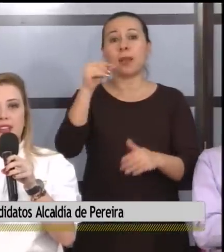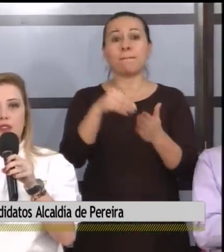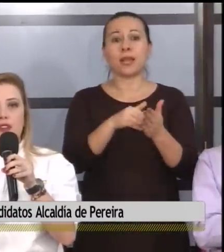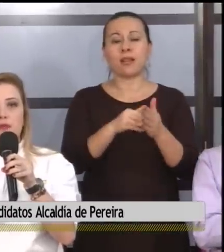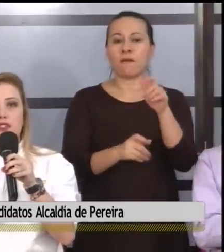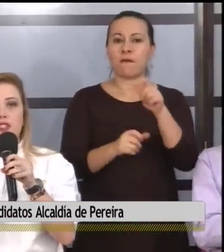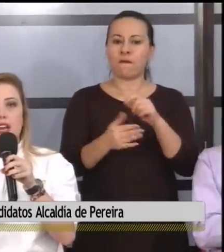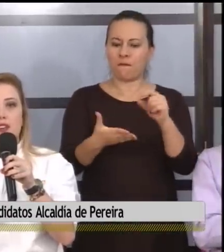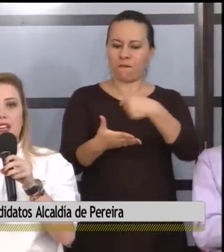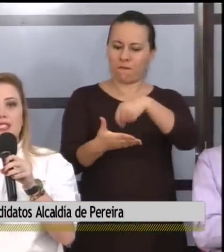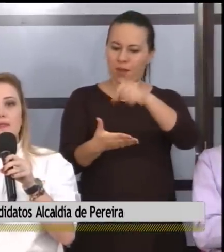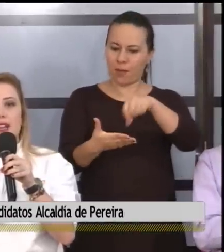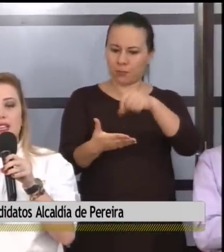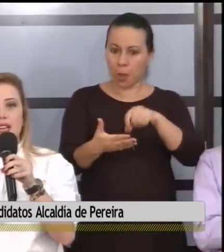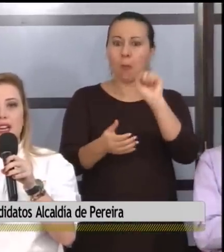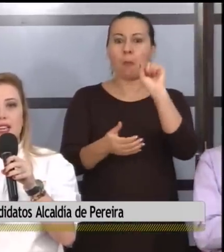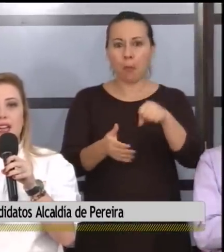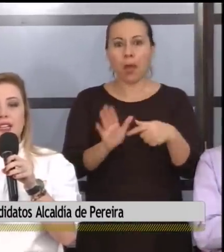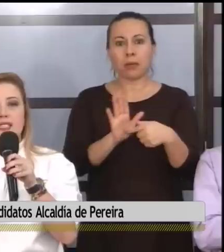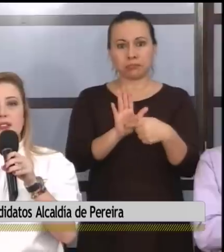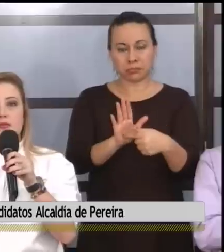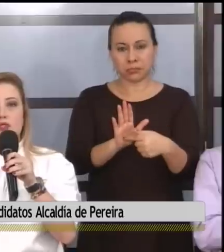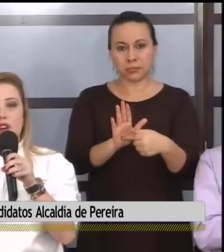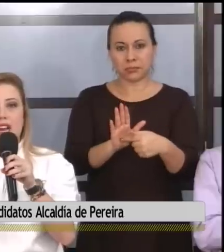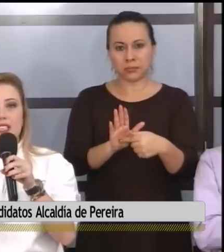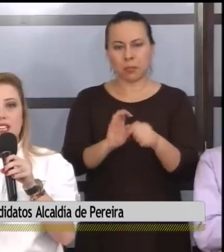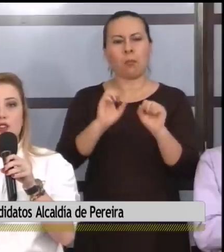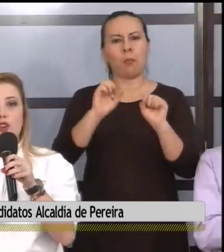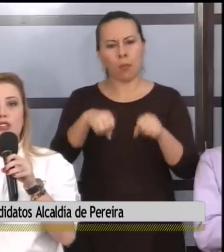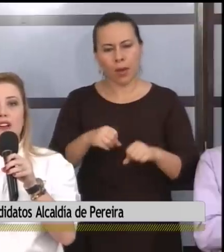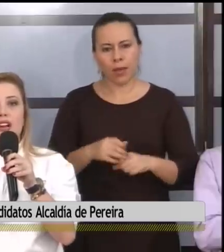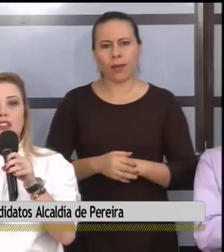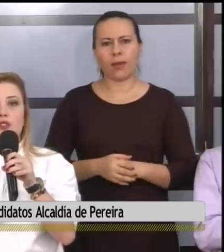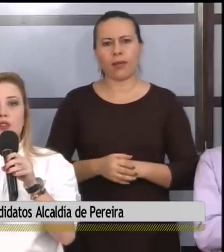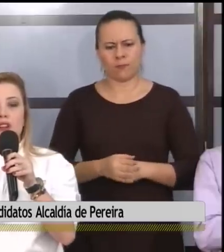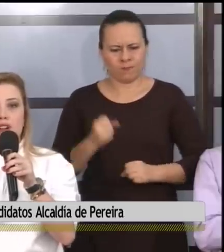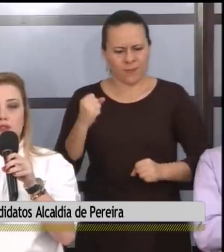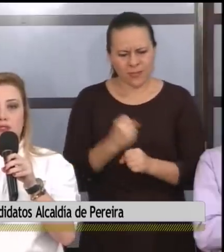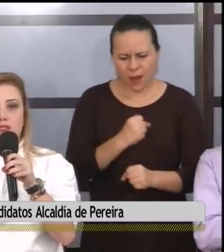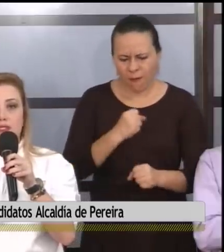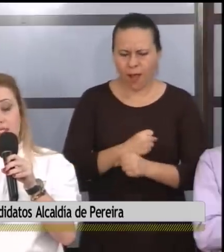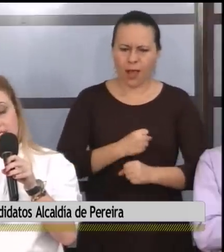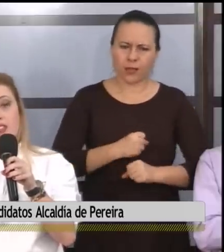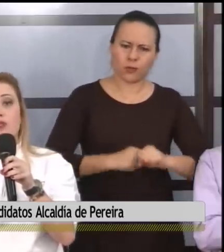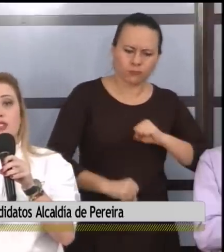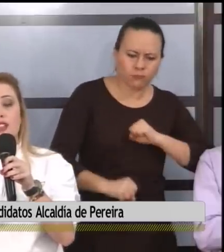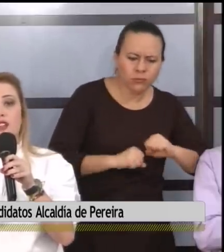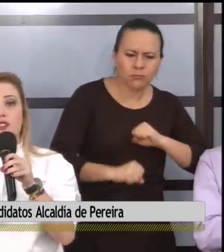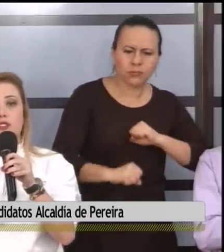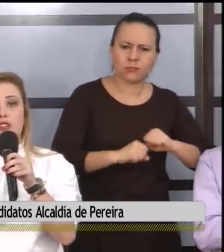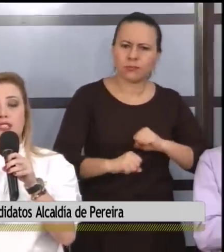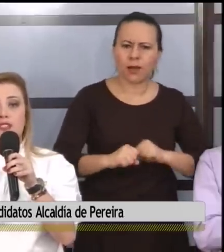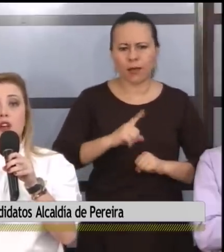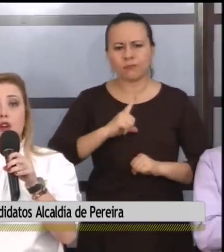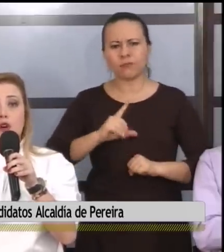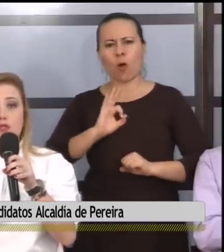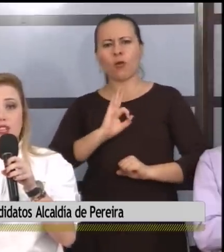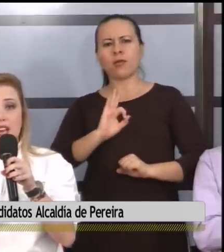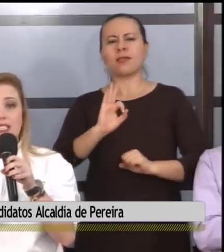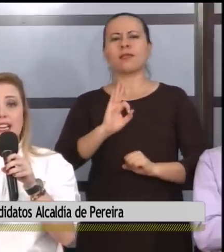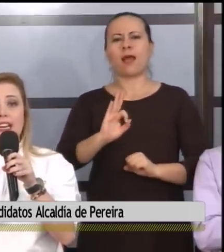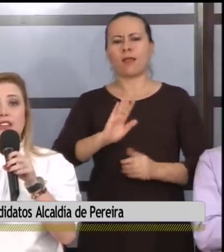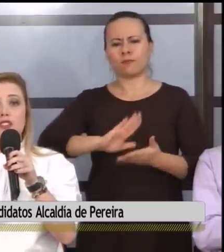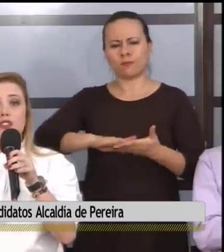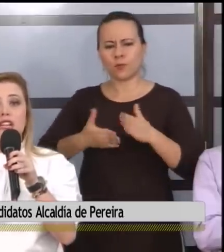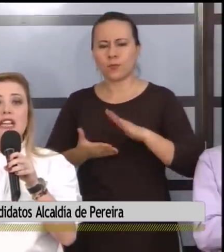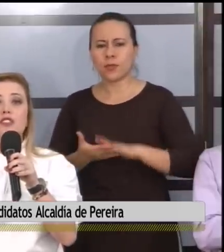puede, quedó demostrado que sin maquinaria, sin burocracia, solo trabajando con siendo auténticos con las